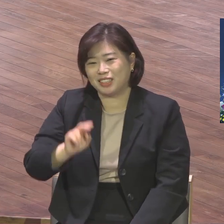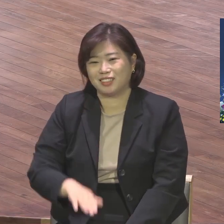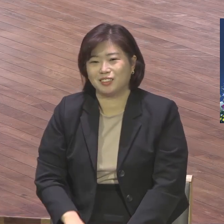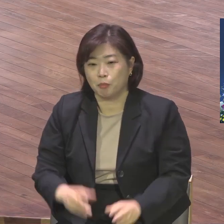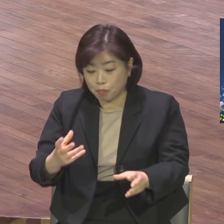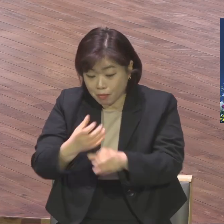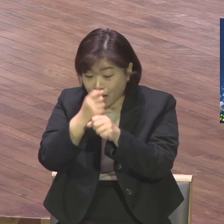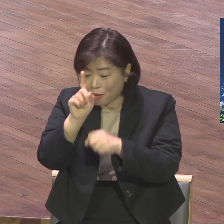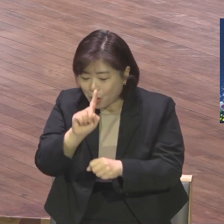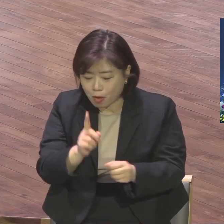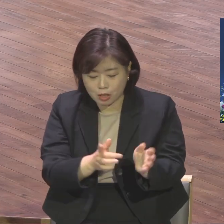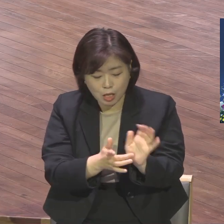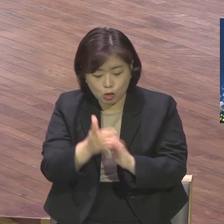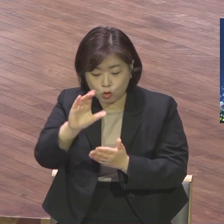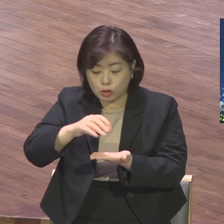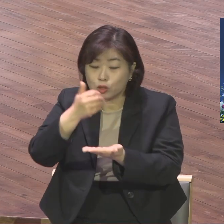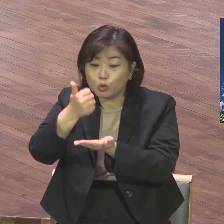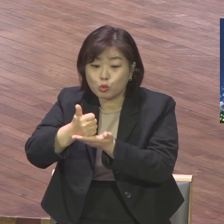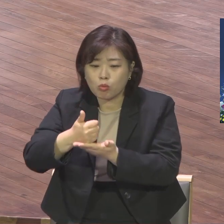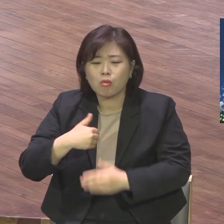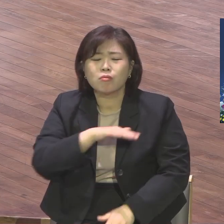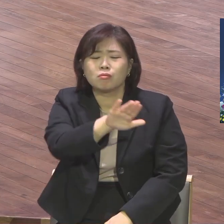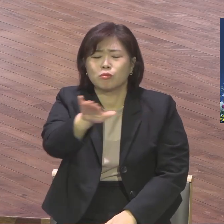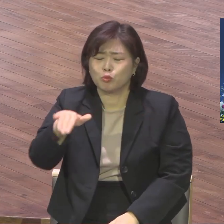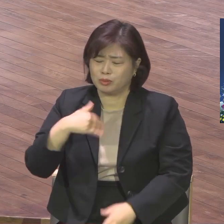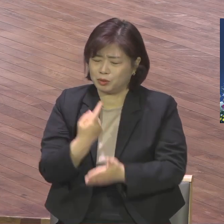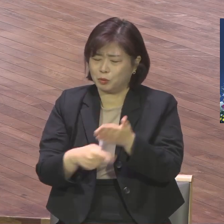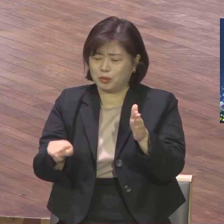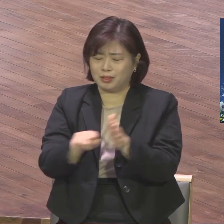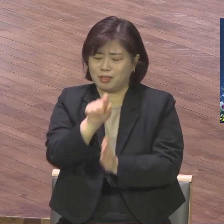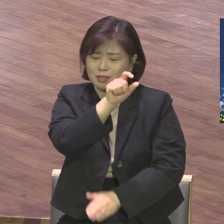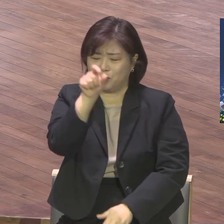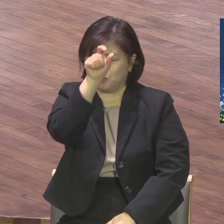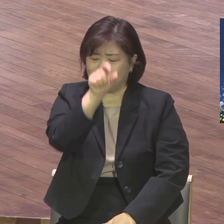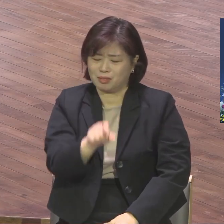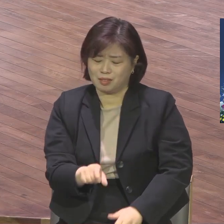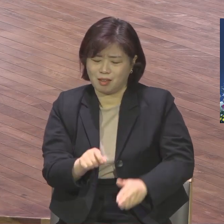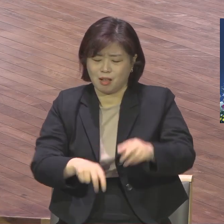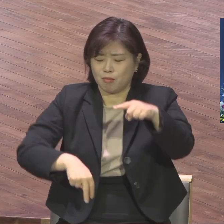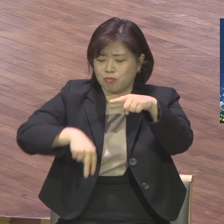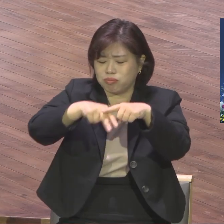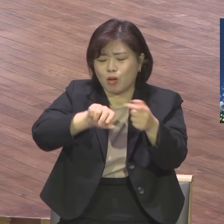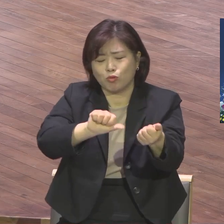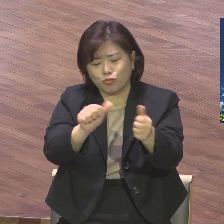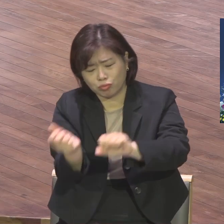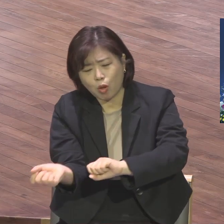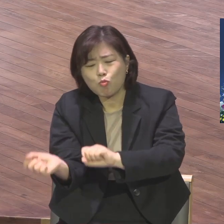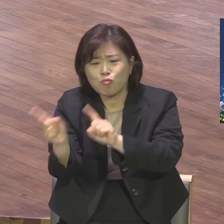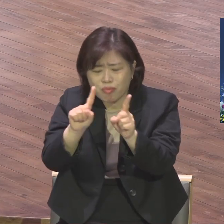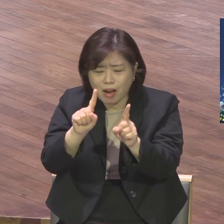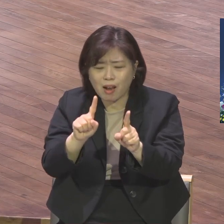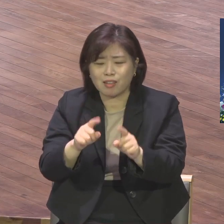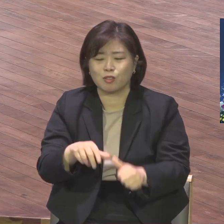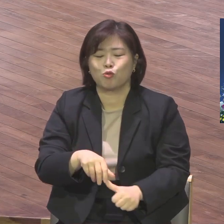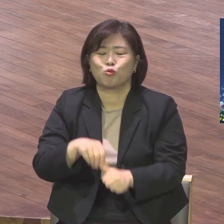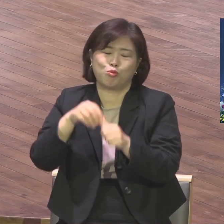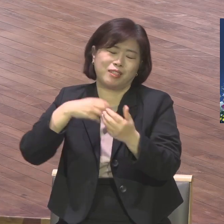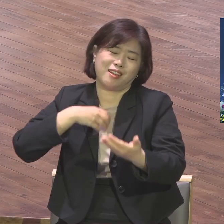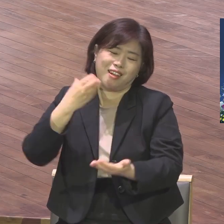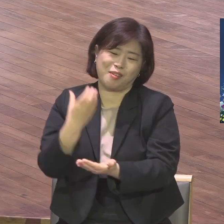예수 그리스도가 나를 위해 십자가에 죽으시고 나를 구원하신 이 구원에 감격이 있는